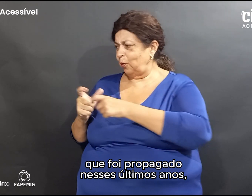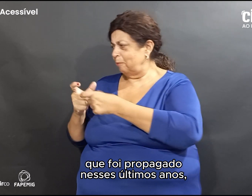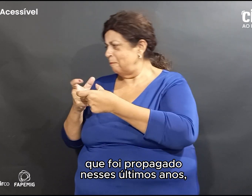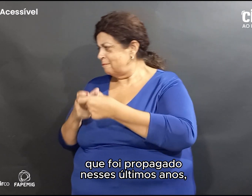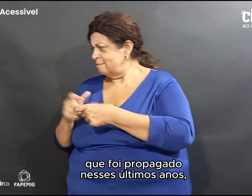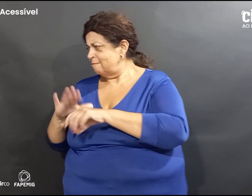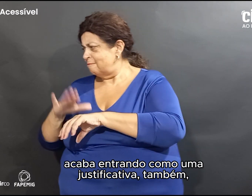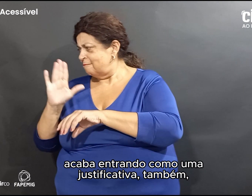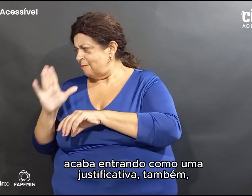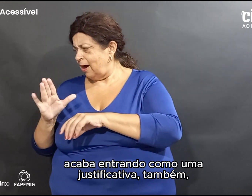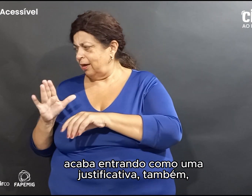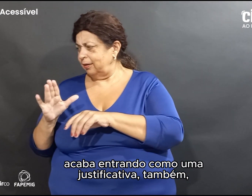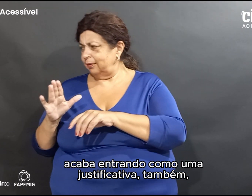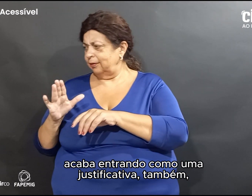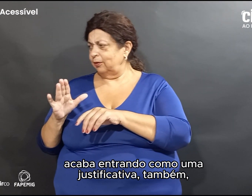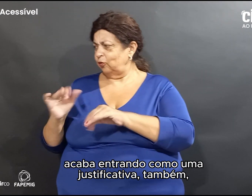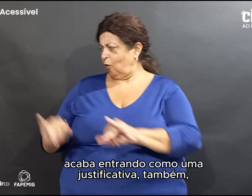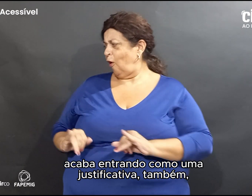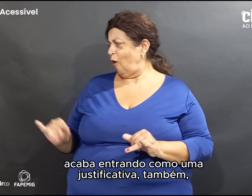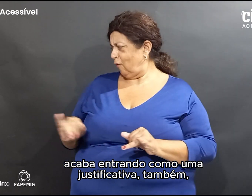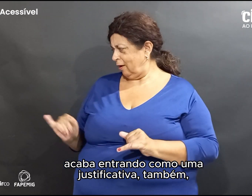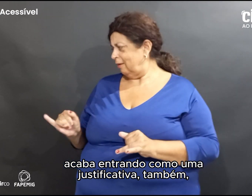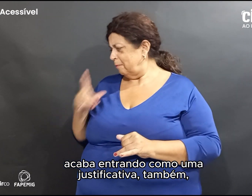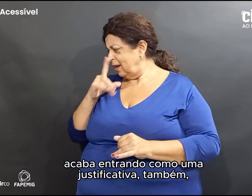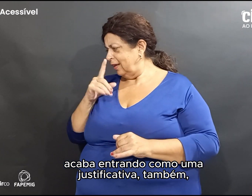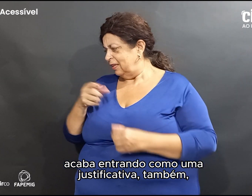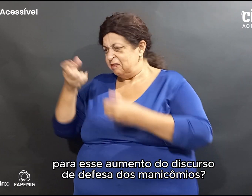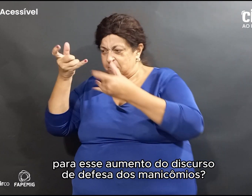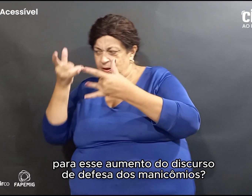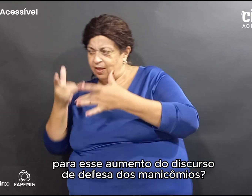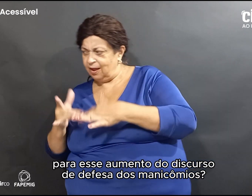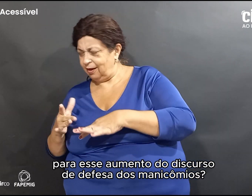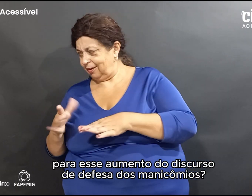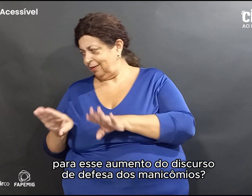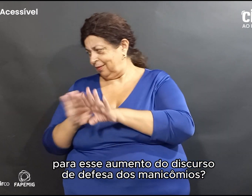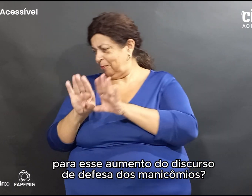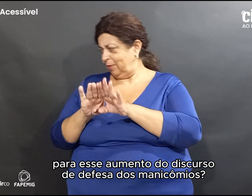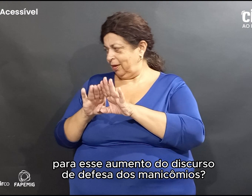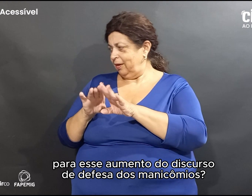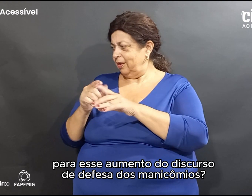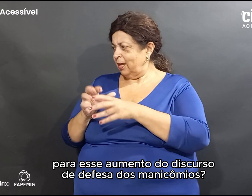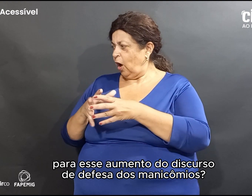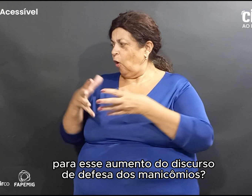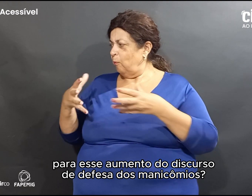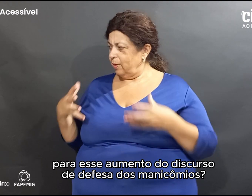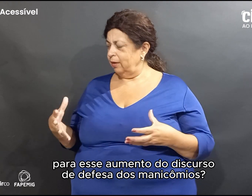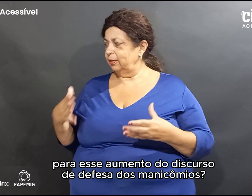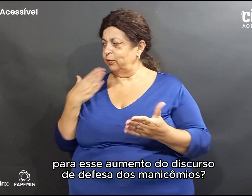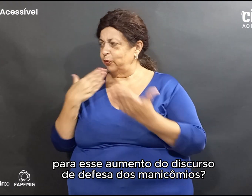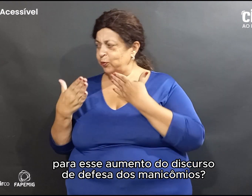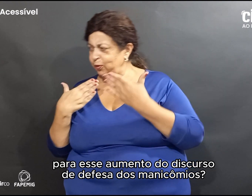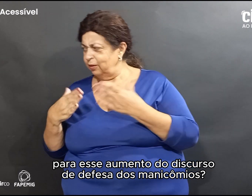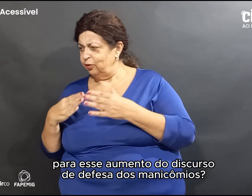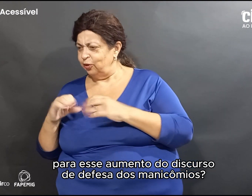últimos anos acaba se entrando como uma justificativa também para esse aumento do discurso de defesa dos